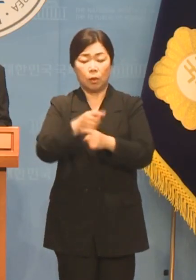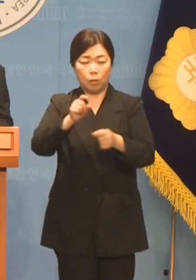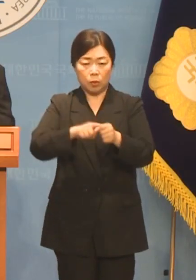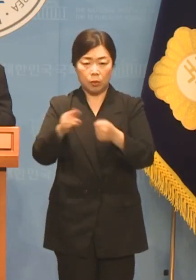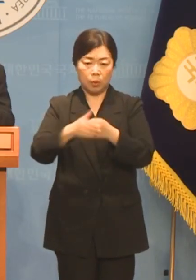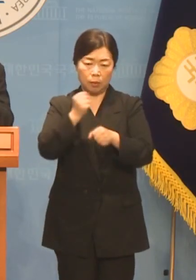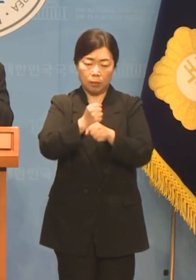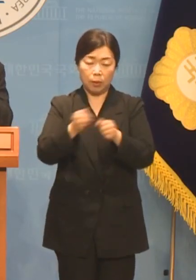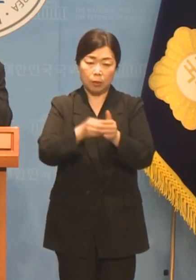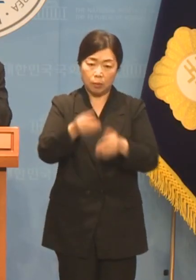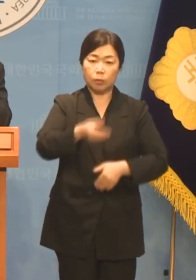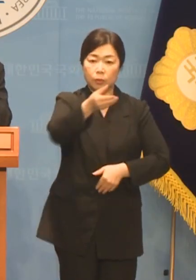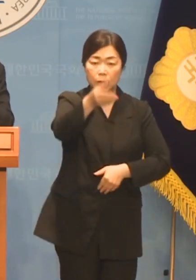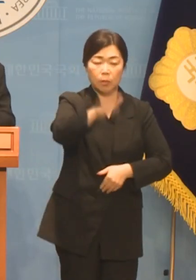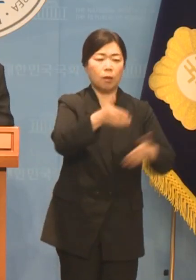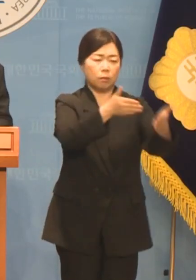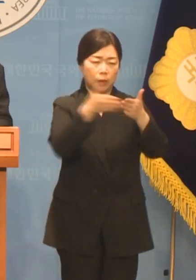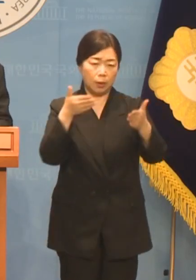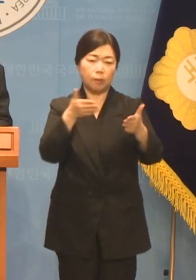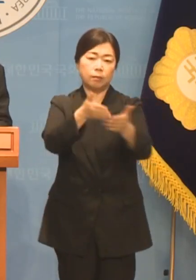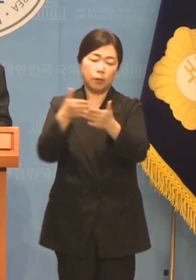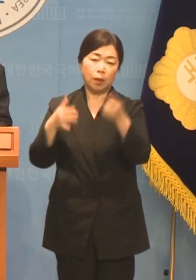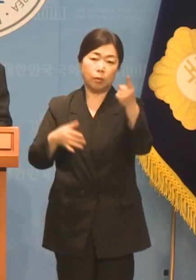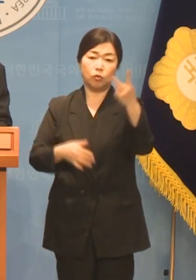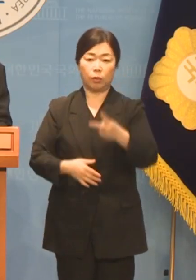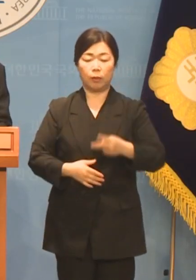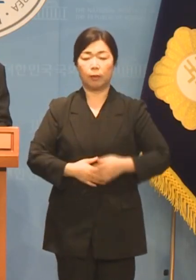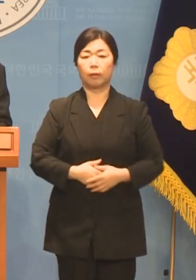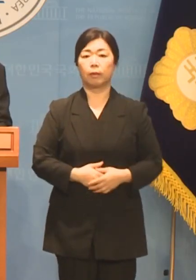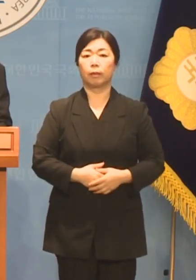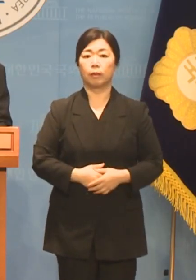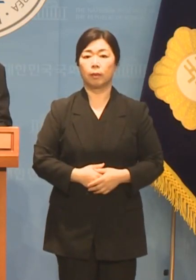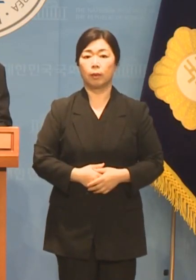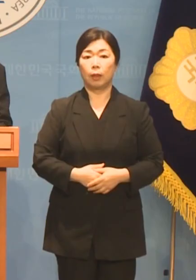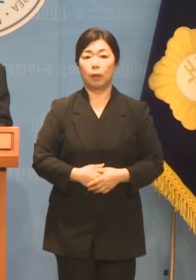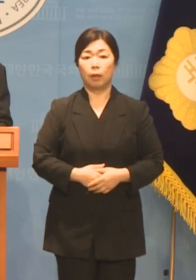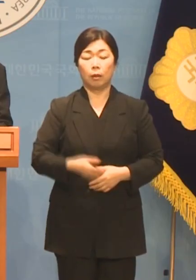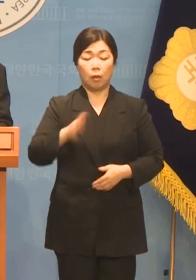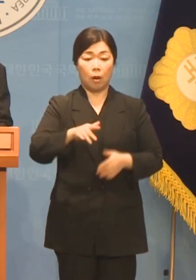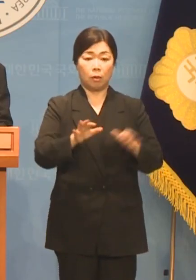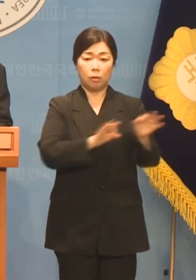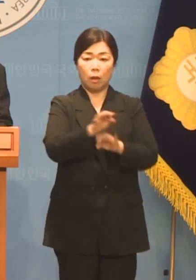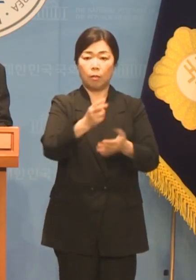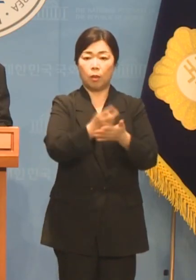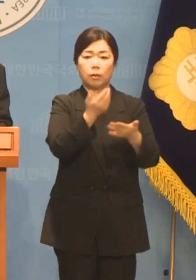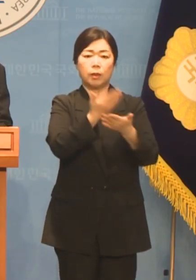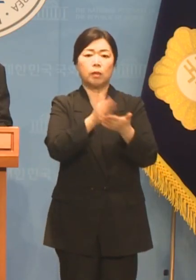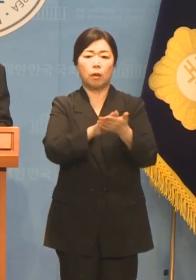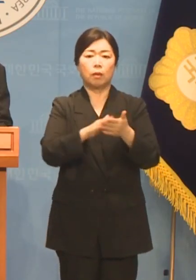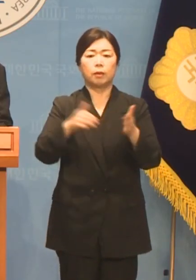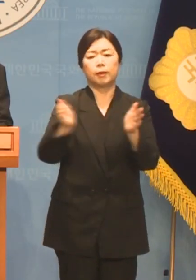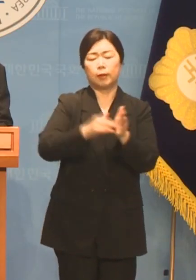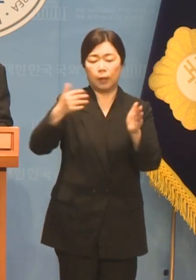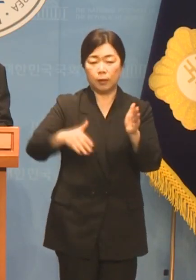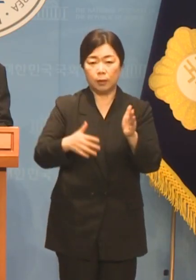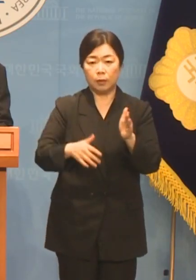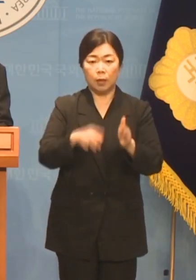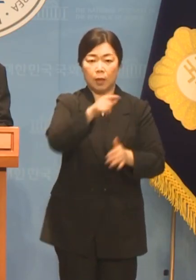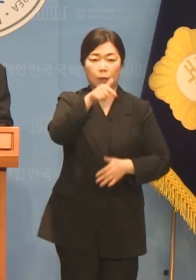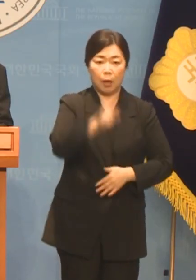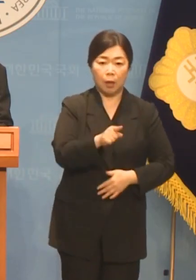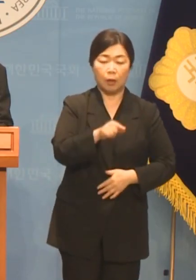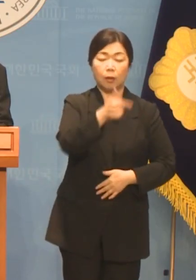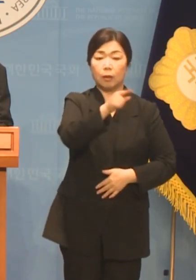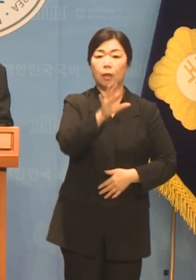국회 본회의 제2기할에서도 부결되고 말았습니다. 하지만 상법 개정은 끝나지 않았습니다. 강훈식, 박주민,